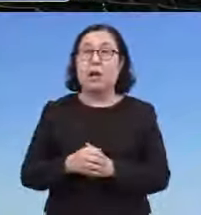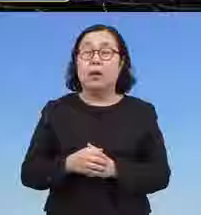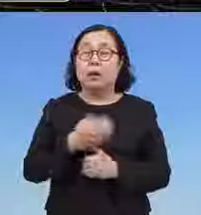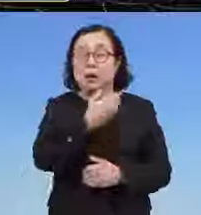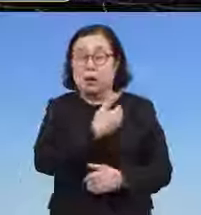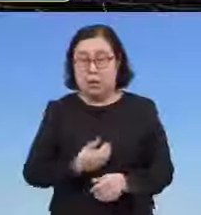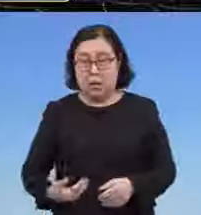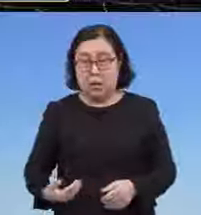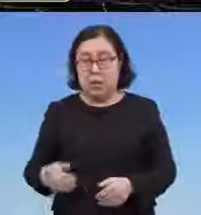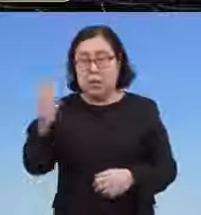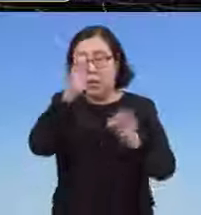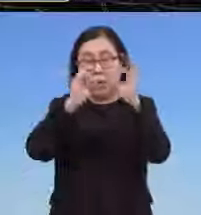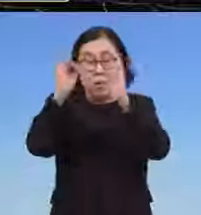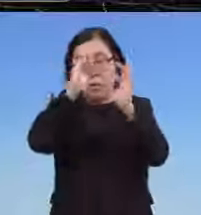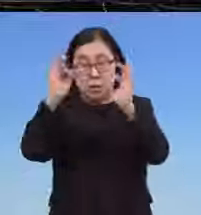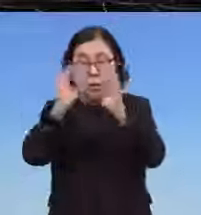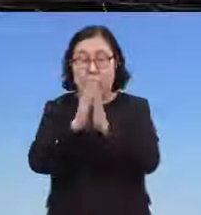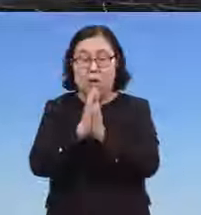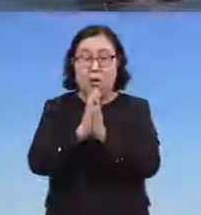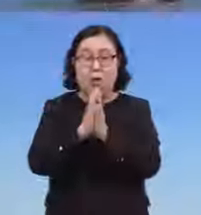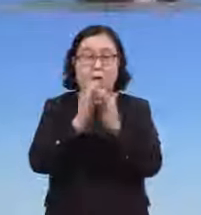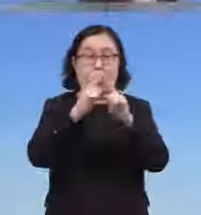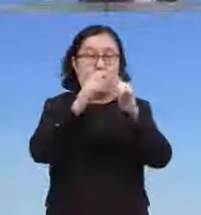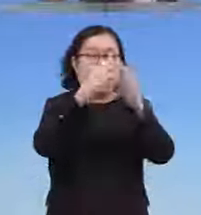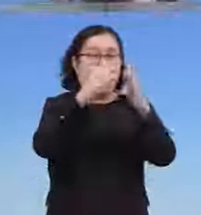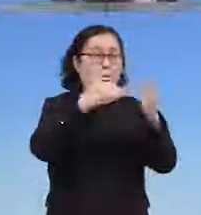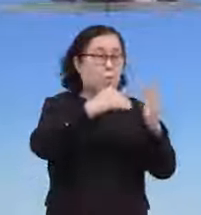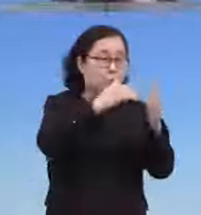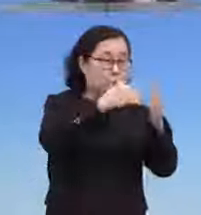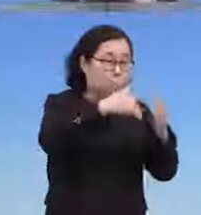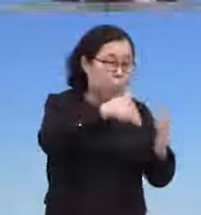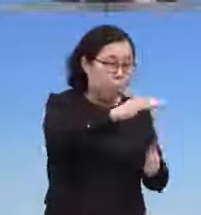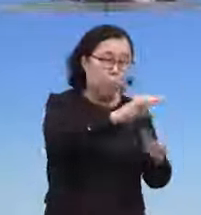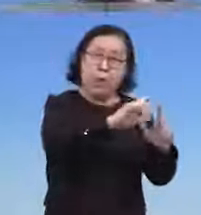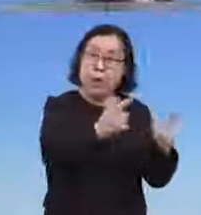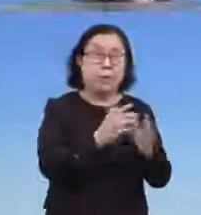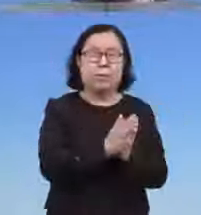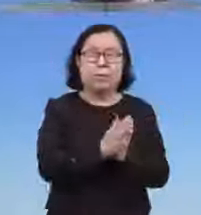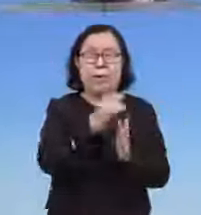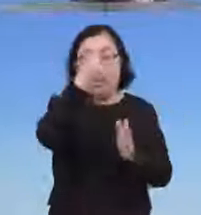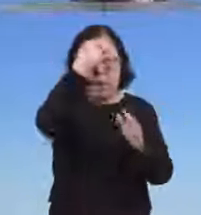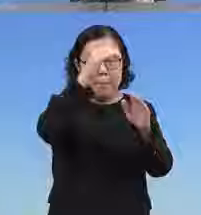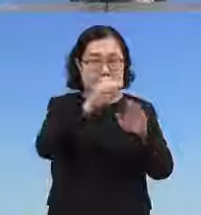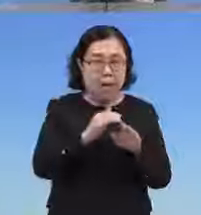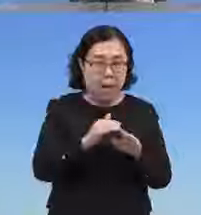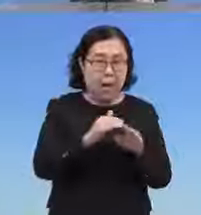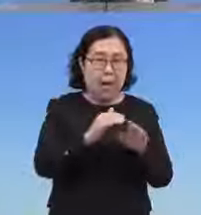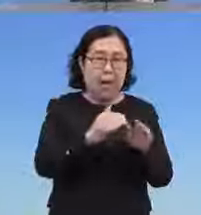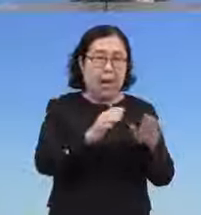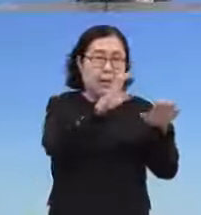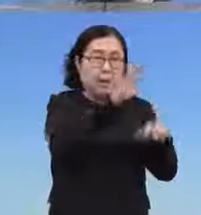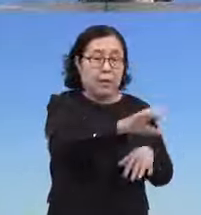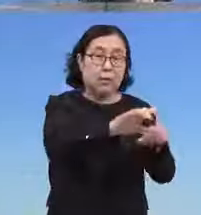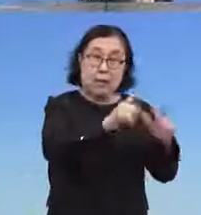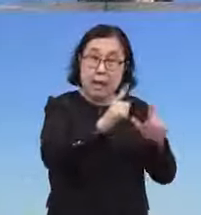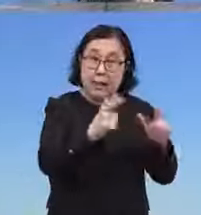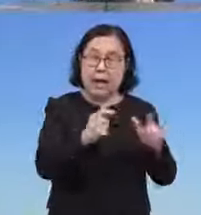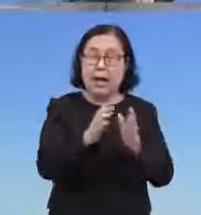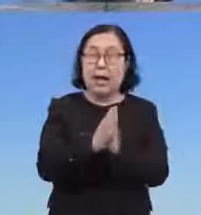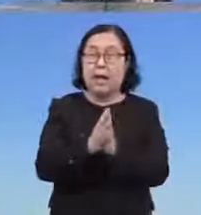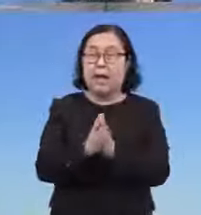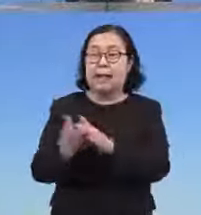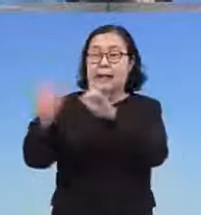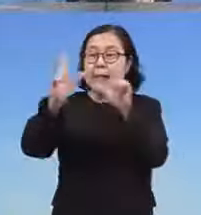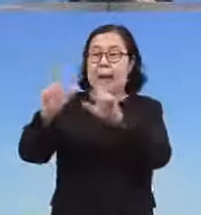어디를 찾아가시느냐? 제자를 찾으러. 회당으로 가신 게 아니에요. 예배하는 그 장소를 찾으신 게 아니라 고기